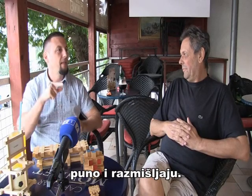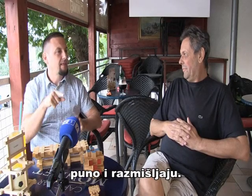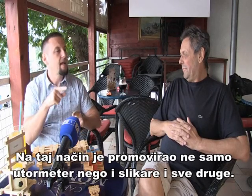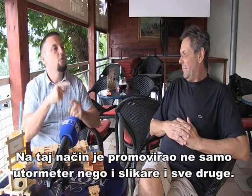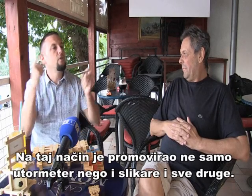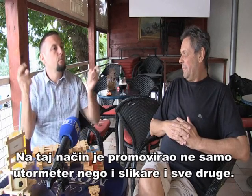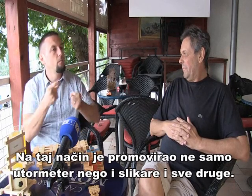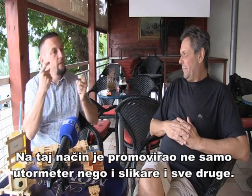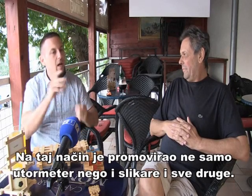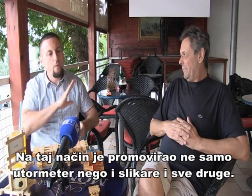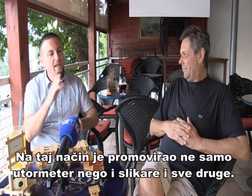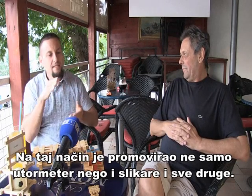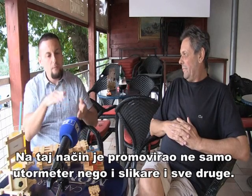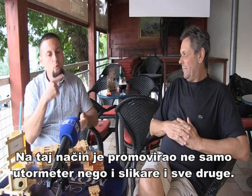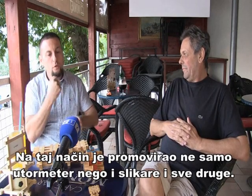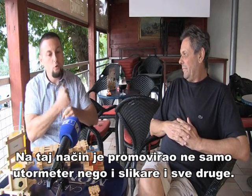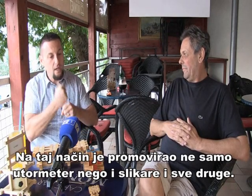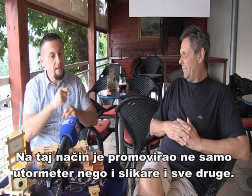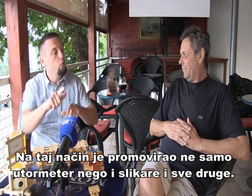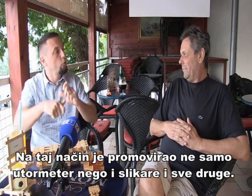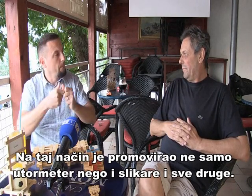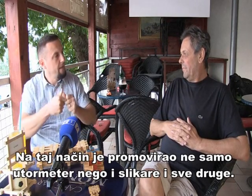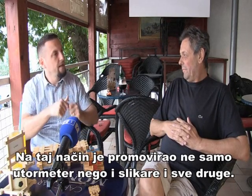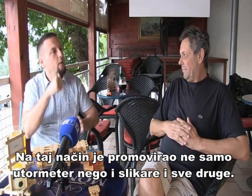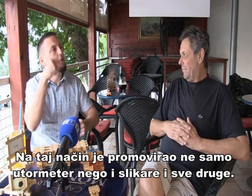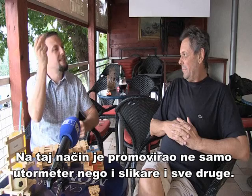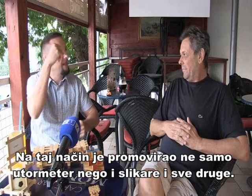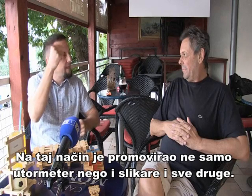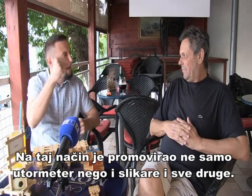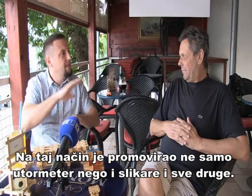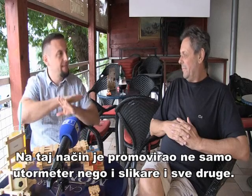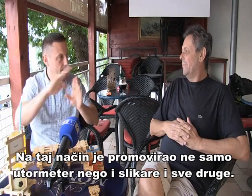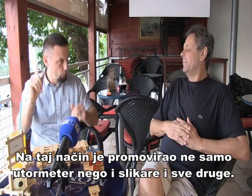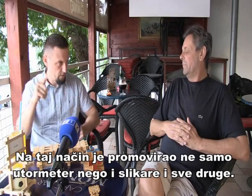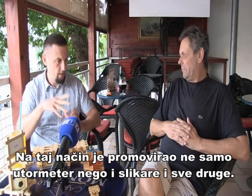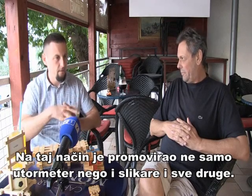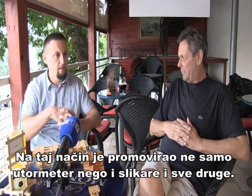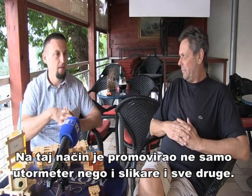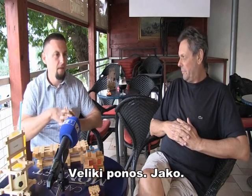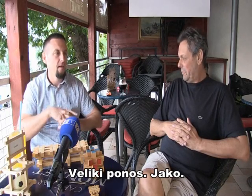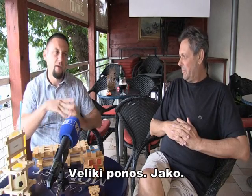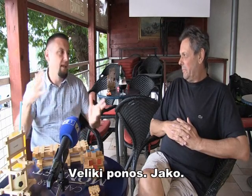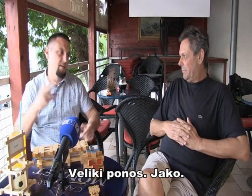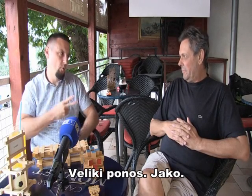taj način promovirao ne samo ljude koji rade u Tormete, nego i slikare i sve druge. Veliki ponos